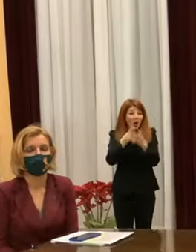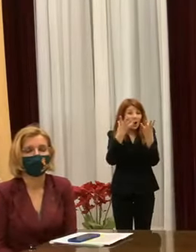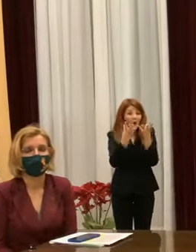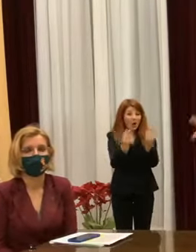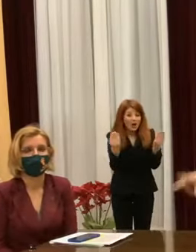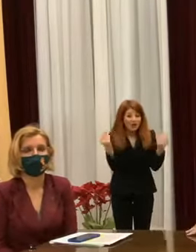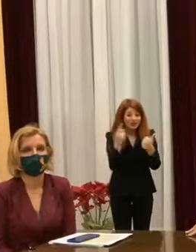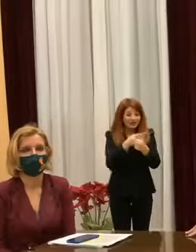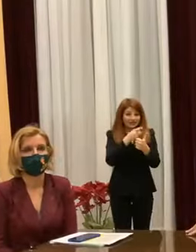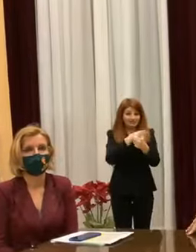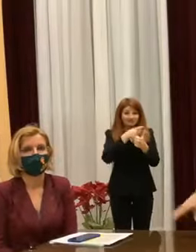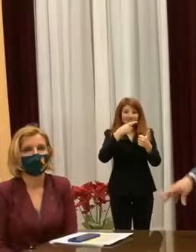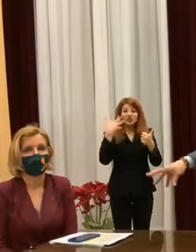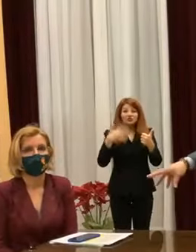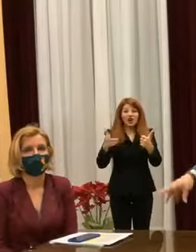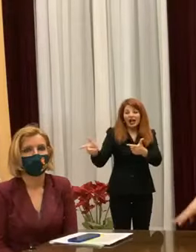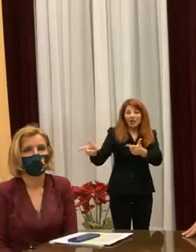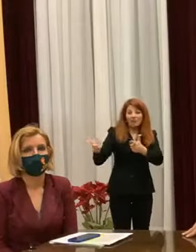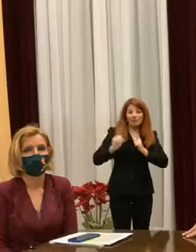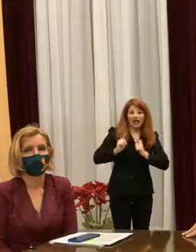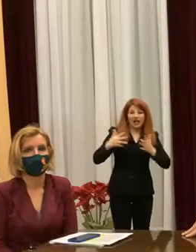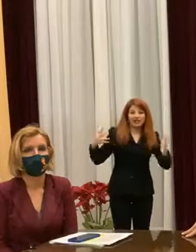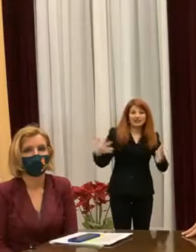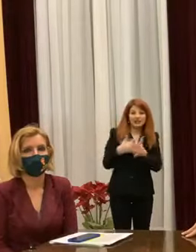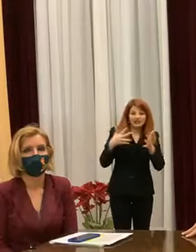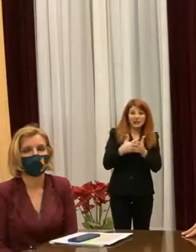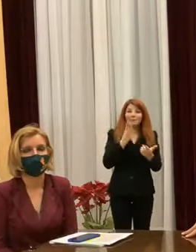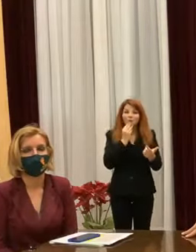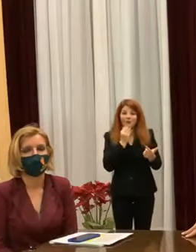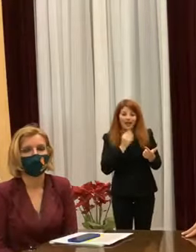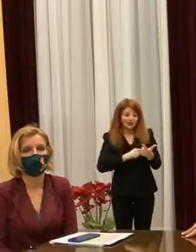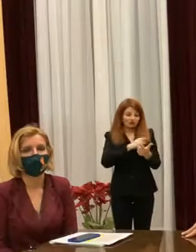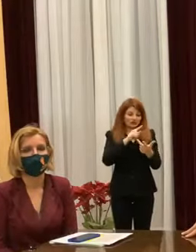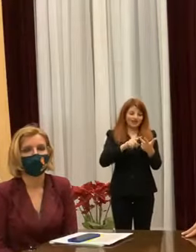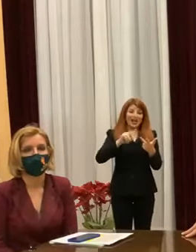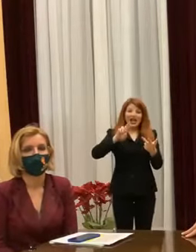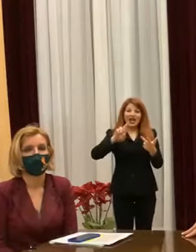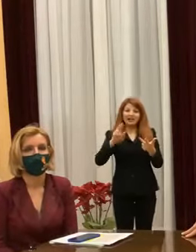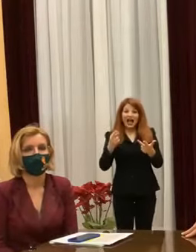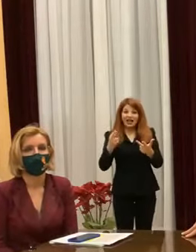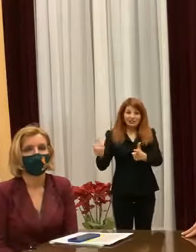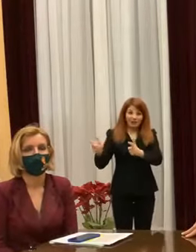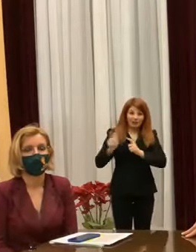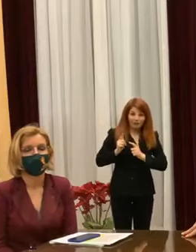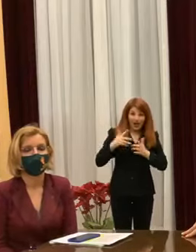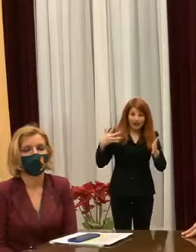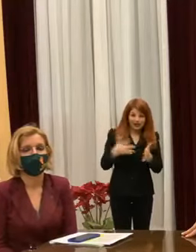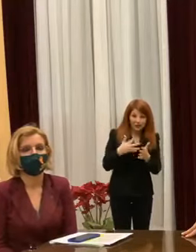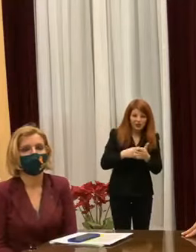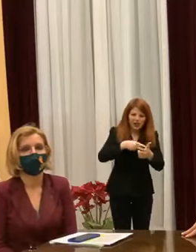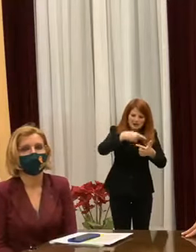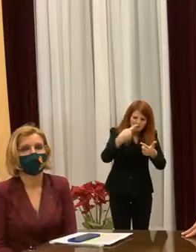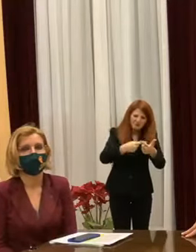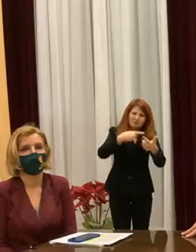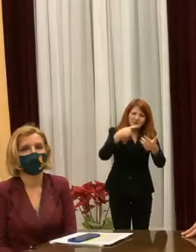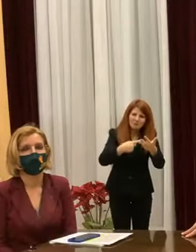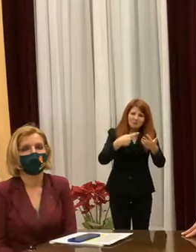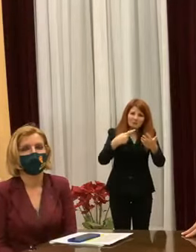Razza e a scendere. Tutti faranno parte di questo esposto, perché queste omissioni che ci sono